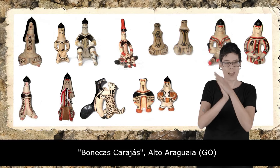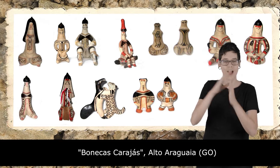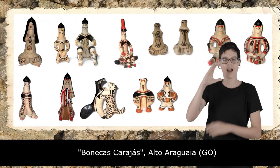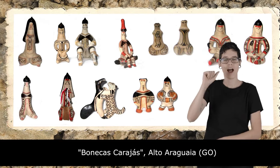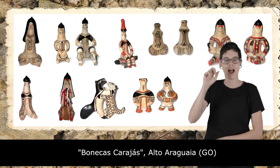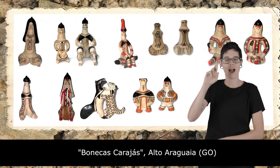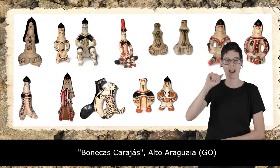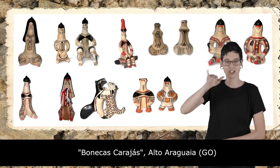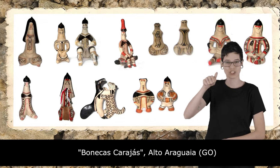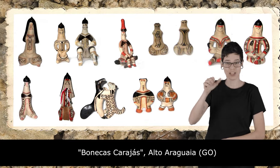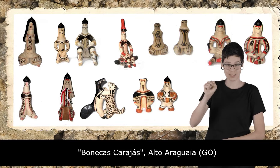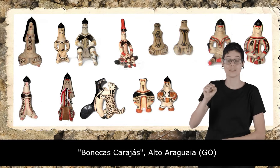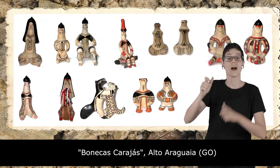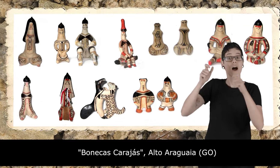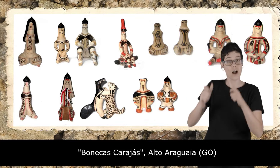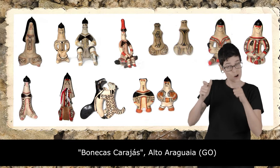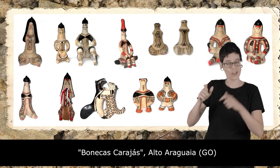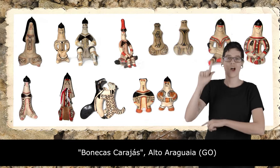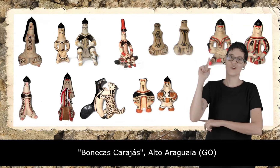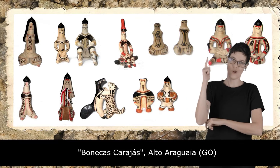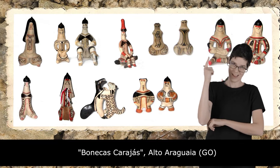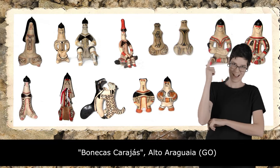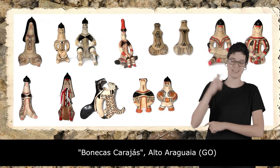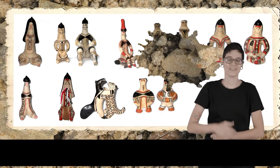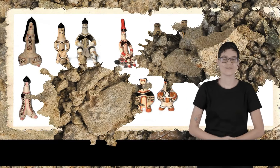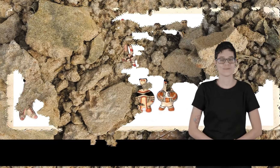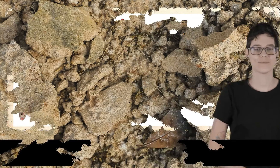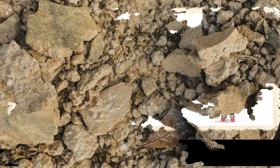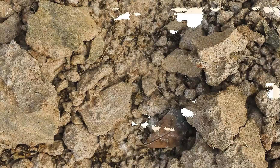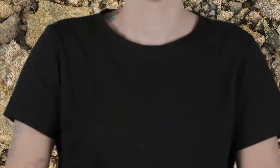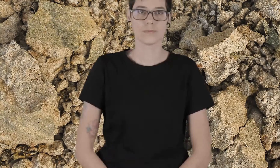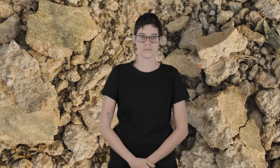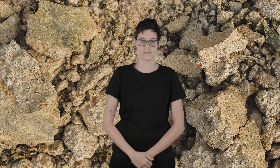Bonecas carajás, Alto Araguaia, Goiás.